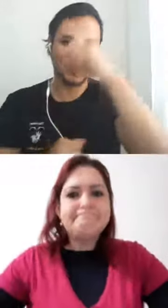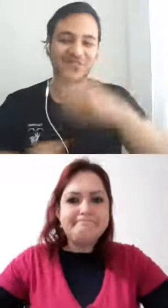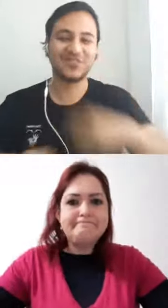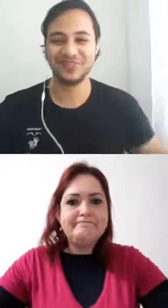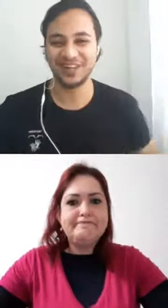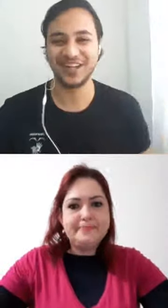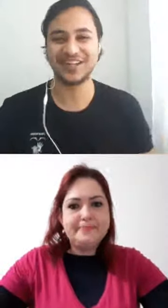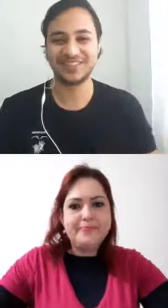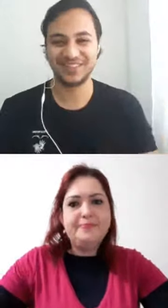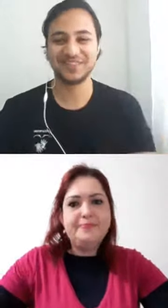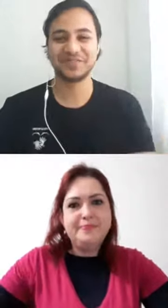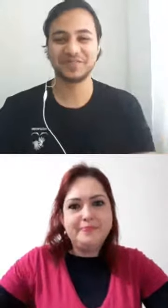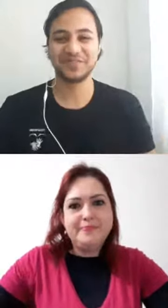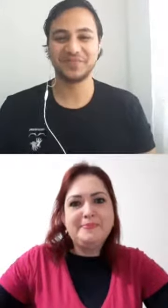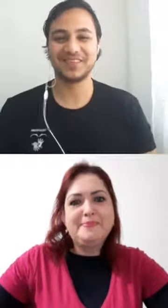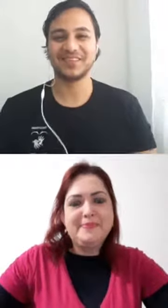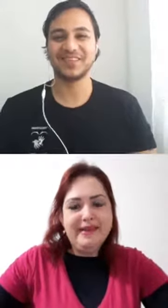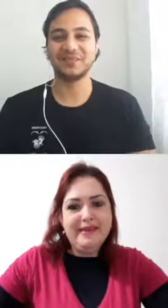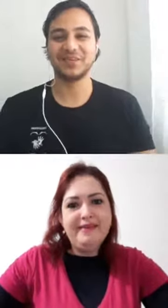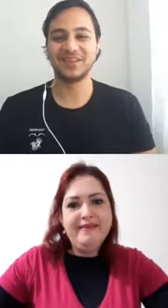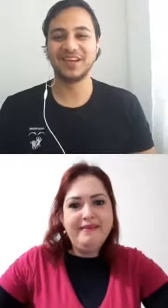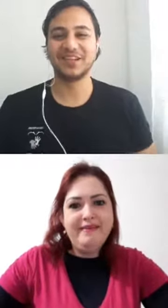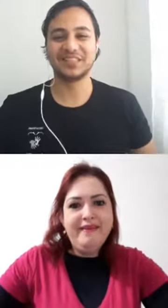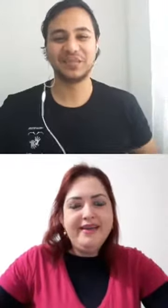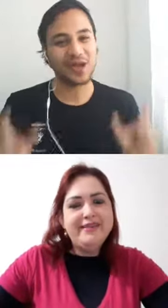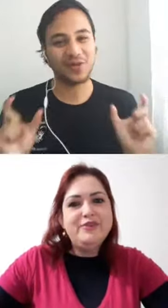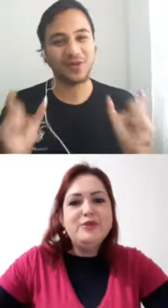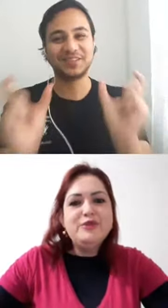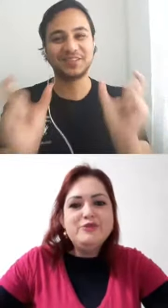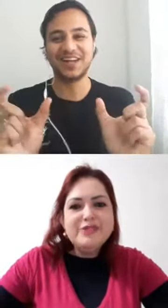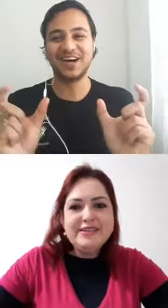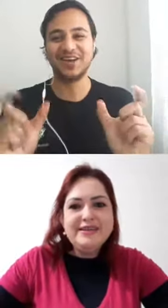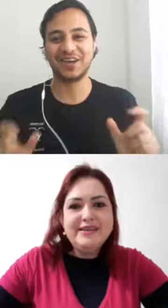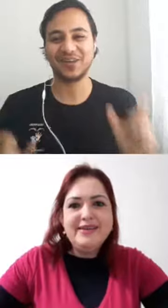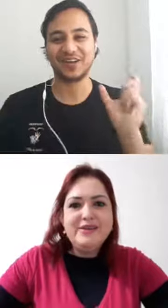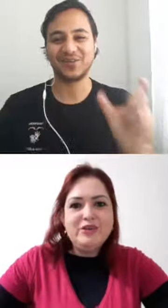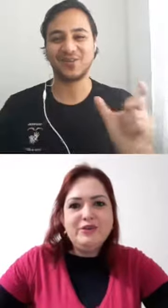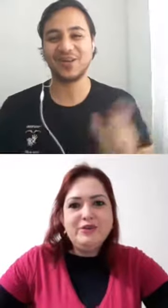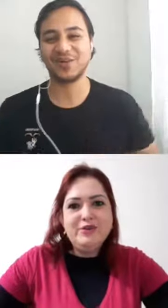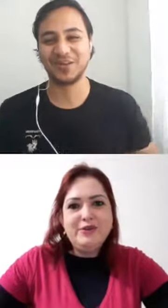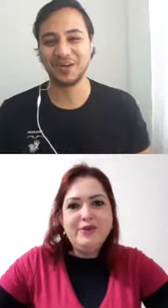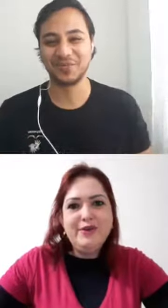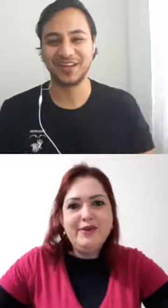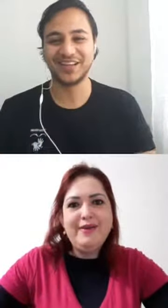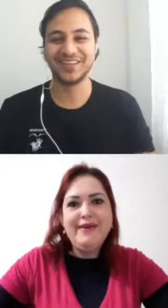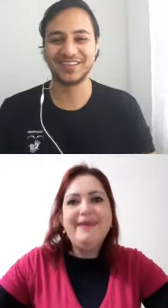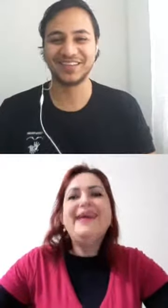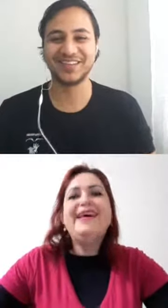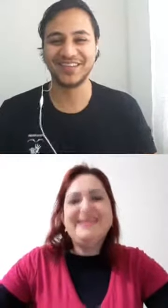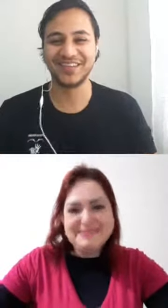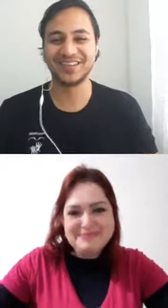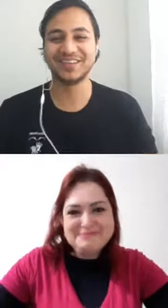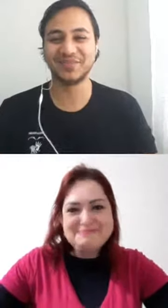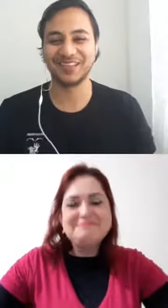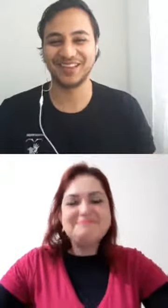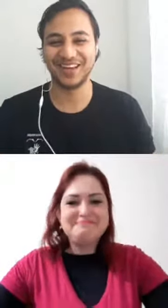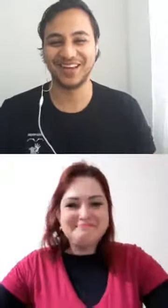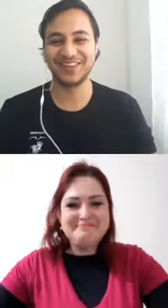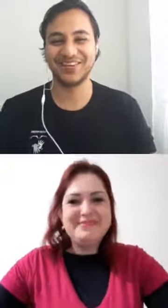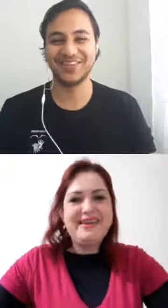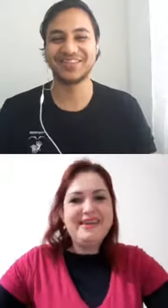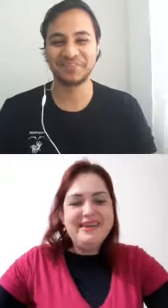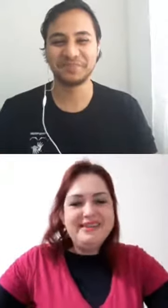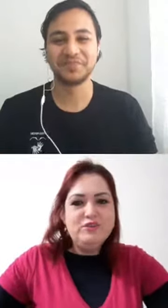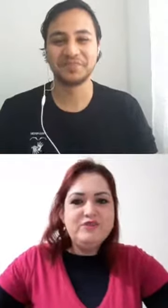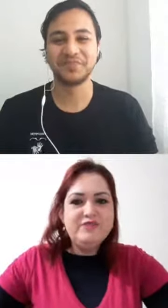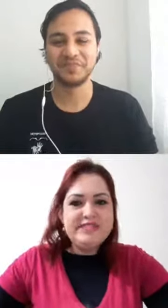É difícil, verdade. É. Exatamente. A gente sempre quer Então, colocar um quando você. sinal, né? Colocar um termo, né? Para adicionar na